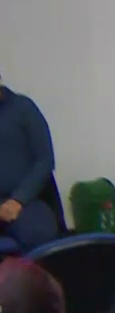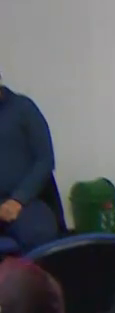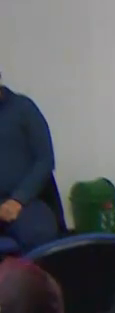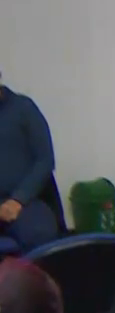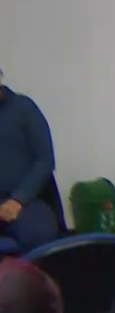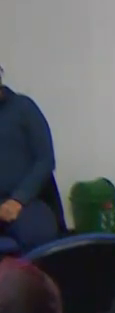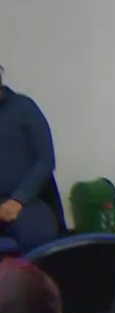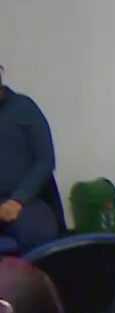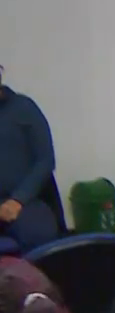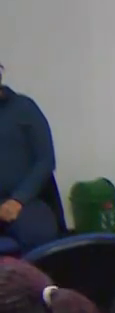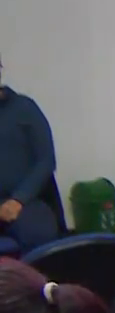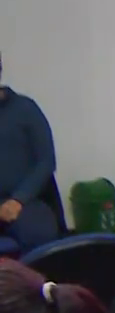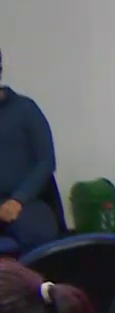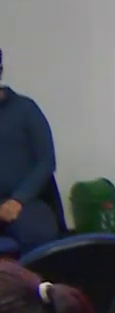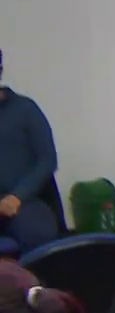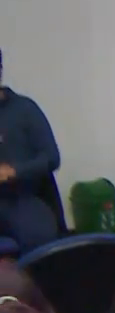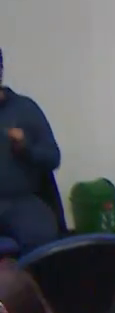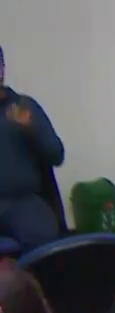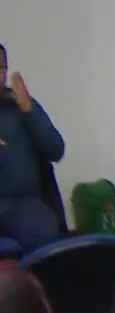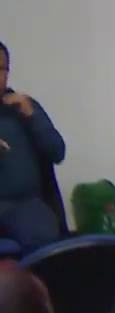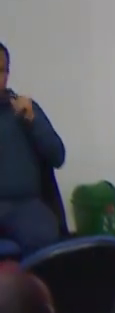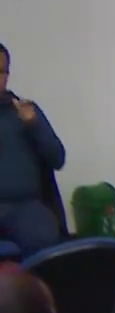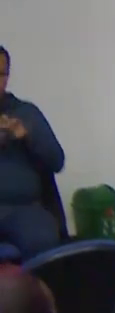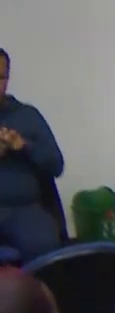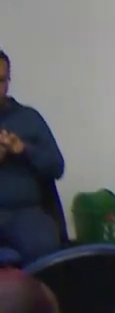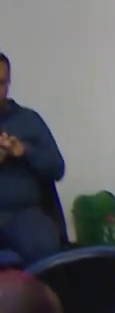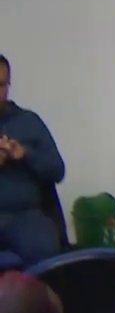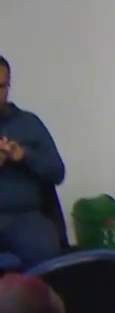poquita s s hemos tenido experiencia pero